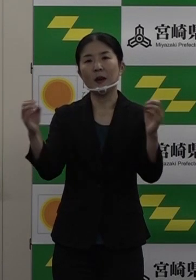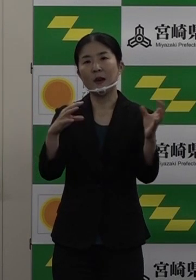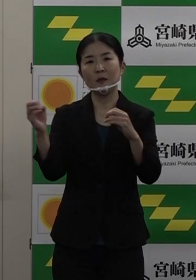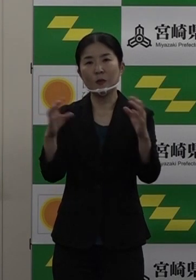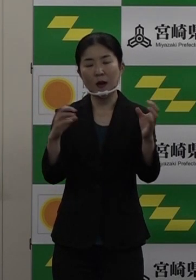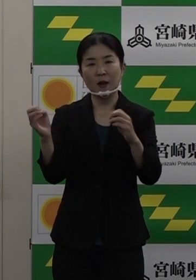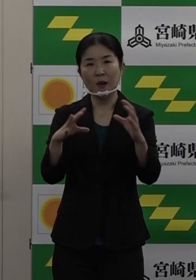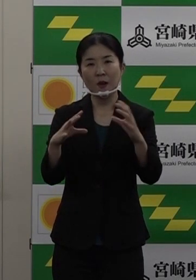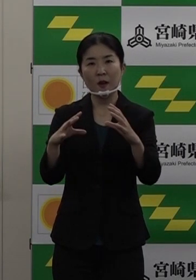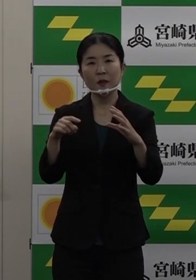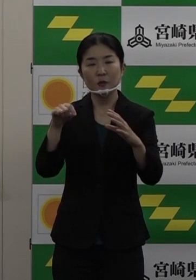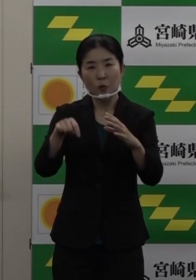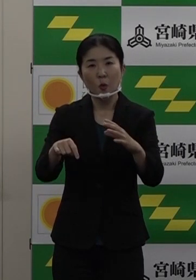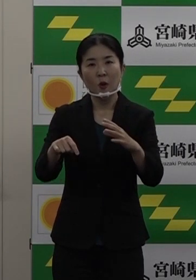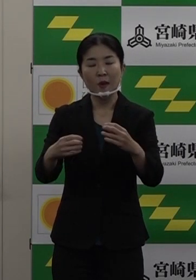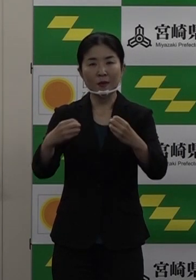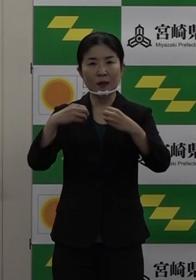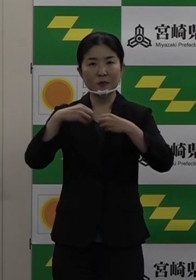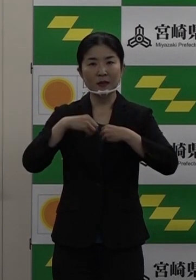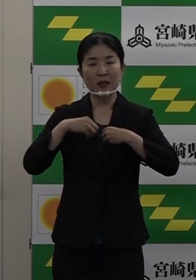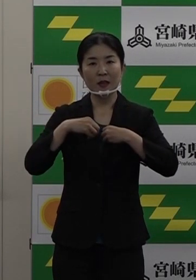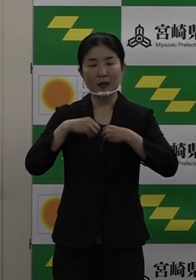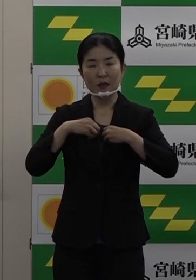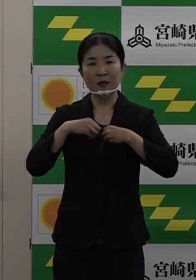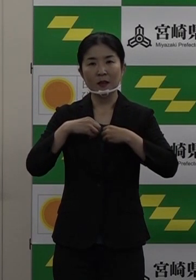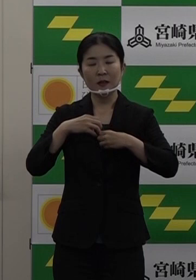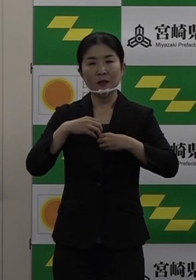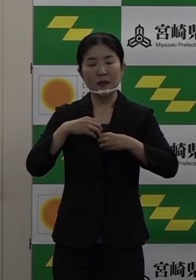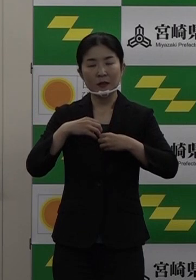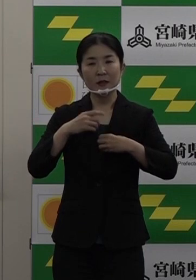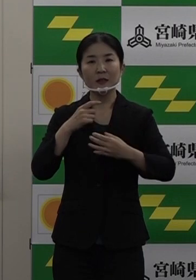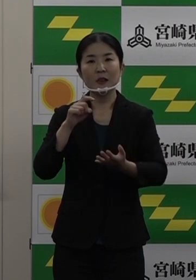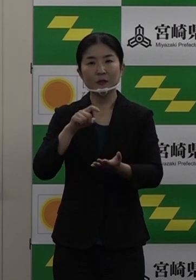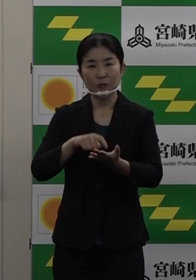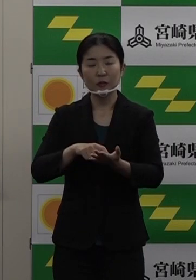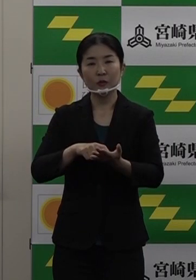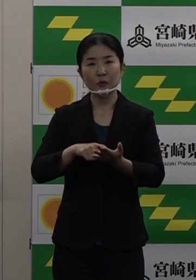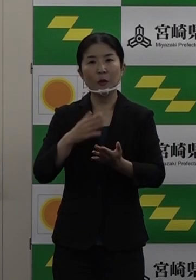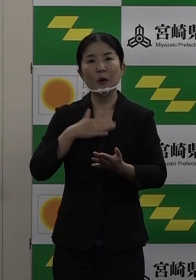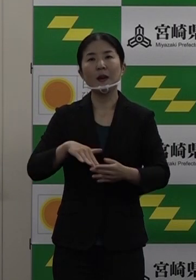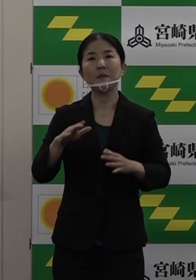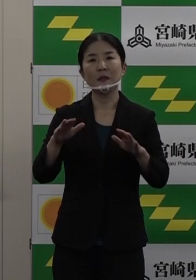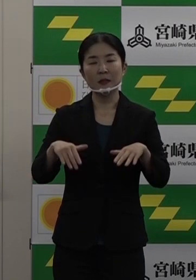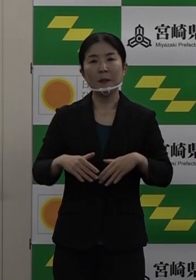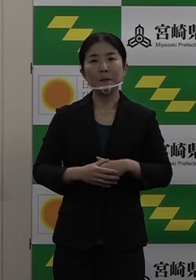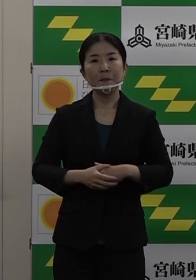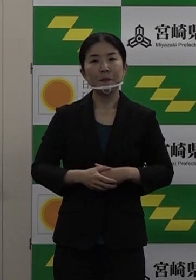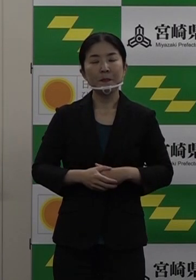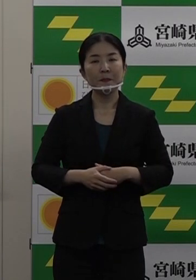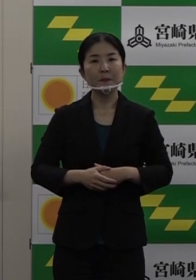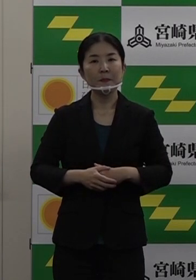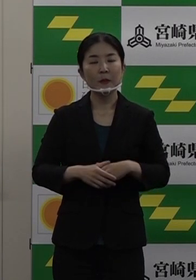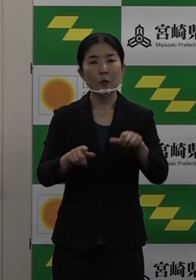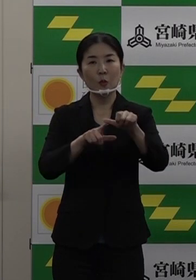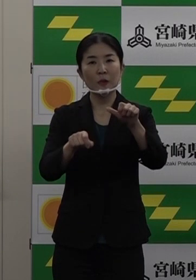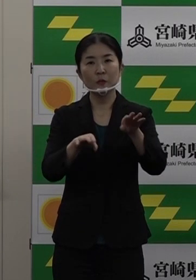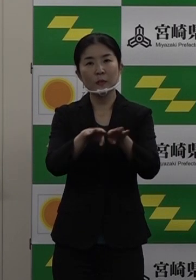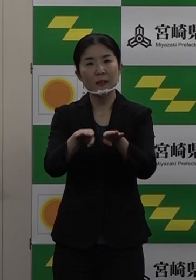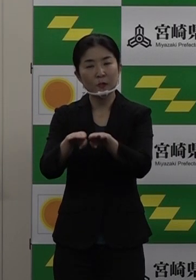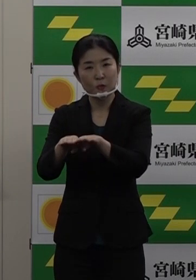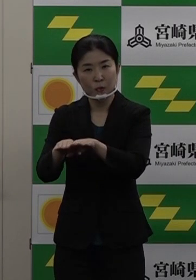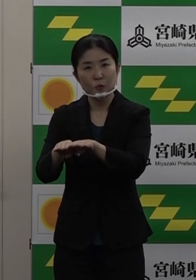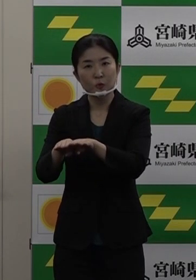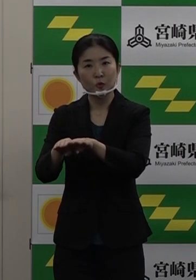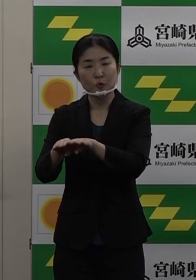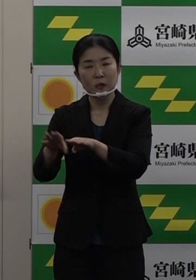ところがリスクが高いということを改めて感じられたところであります。そしてこの大型連休、帰省者